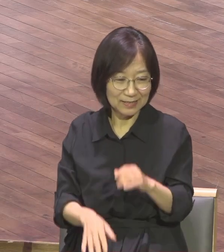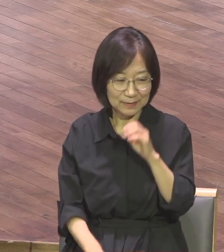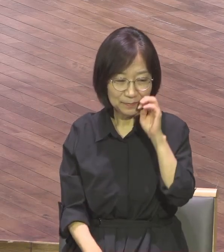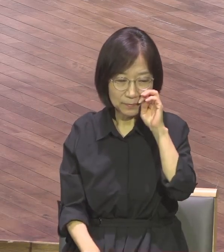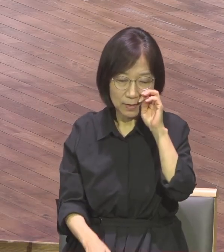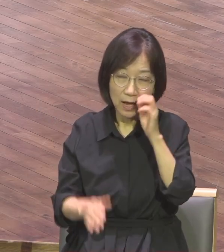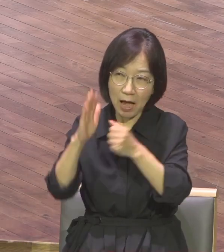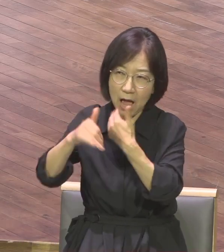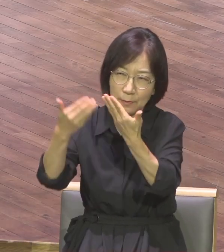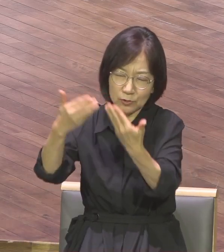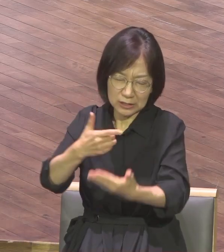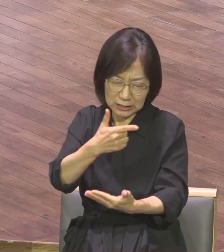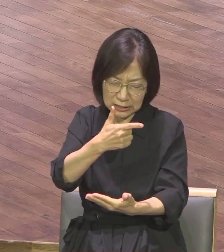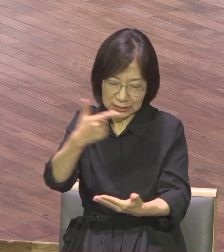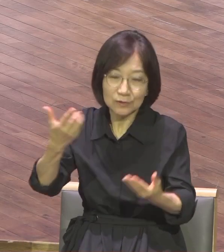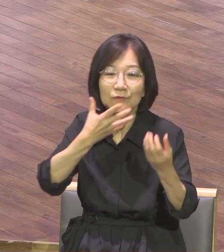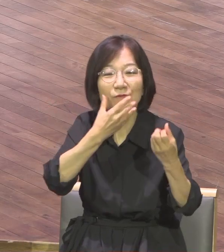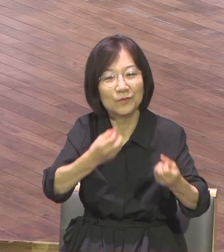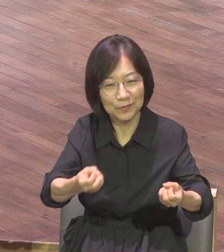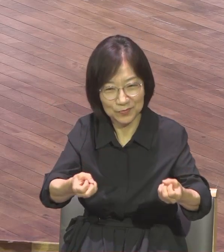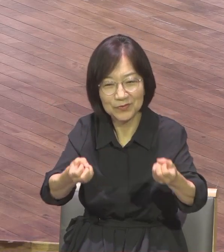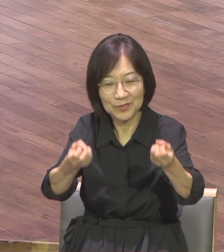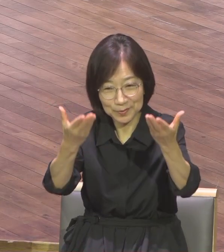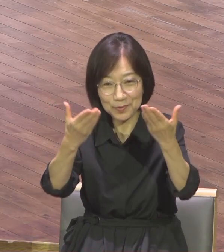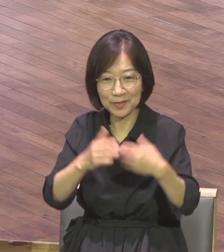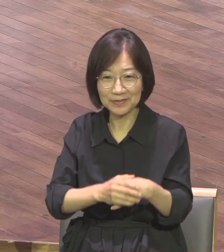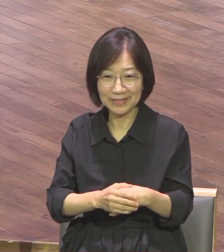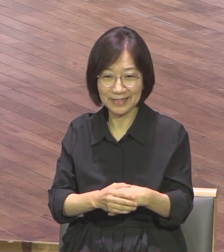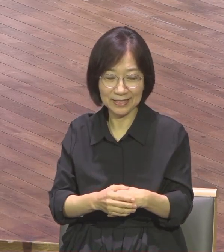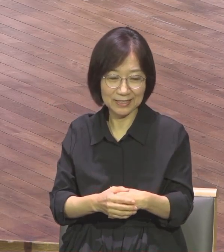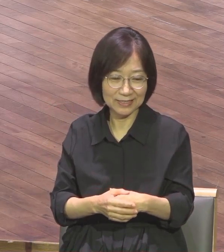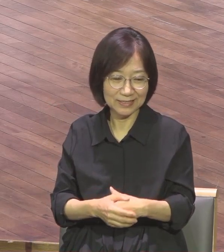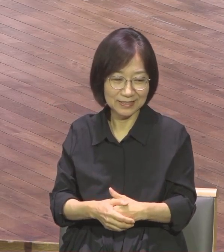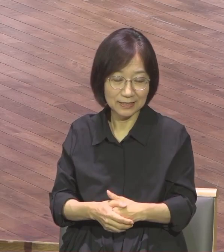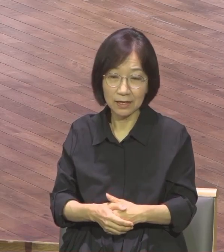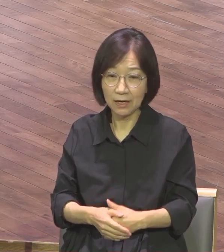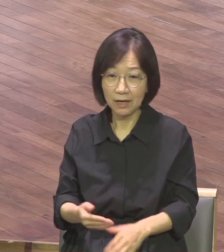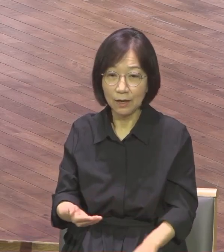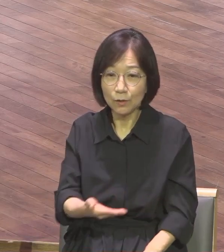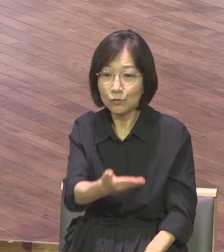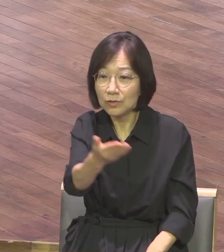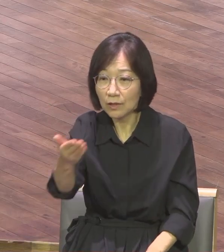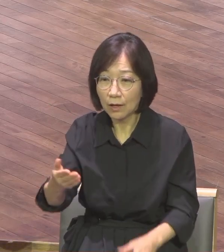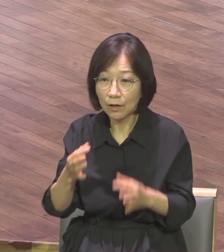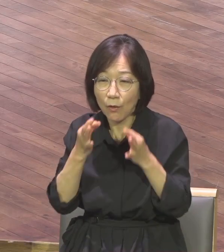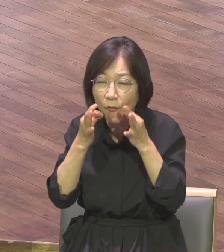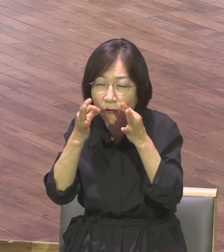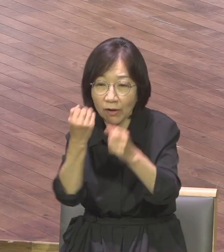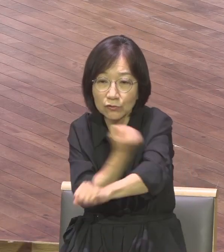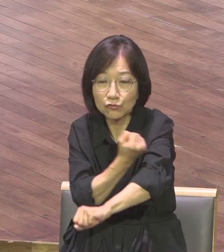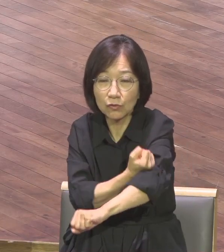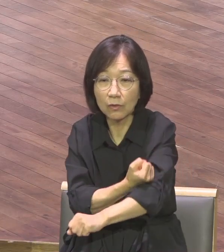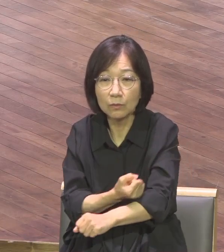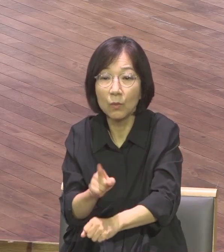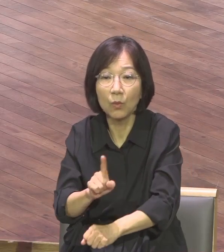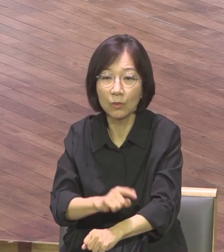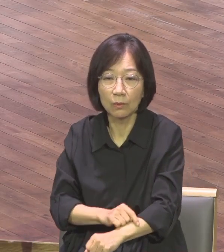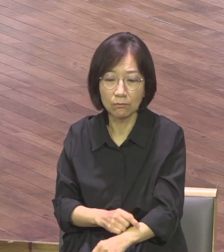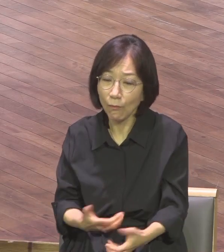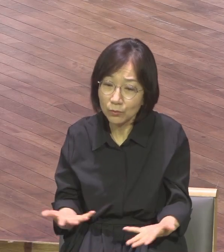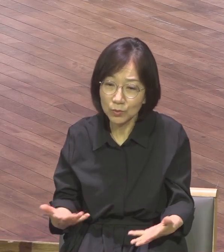헤븐리 브레싱이죠. 엄청난 축복입니다. 우리가 한 것이라고는 죄진 것밖에 없는데